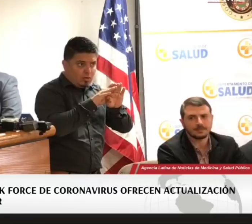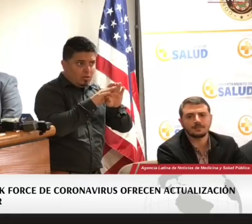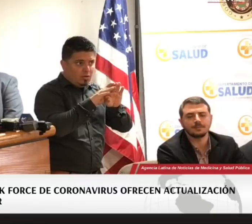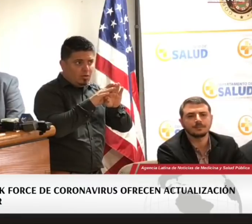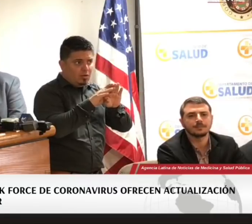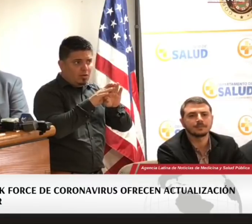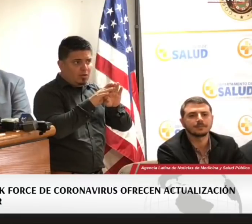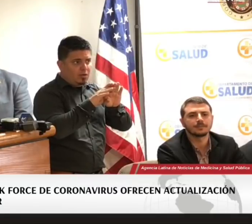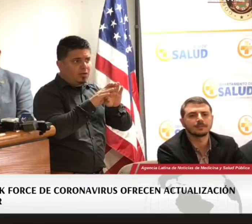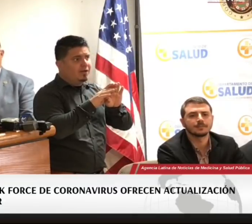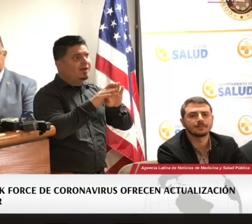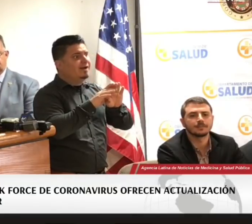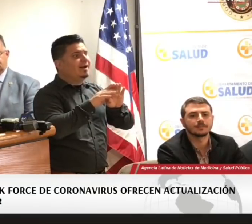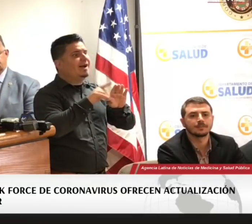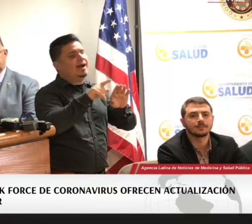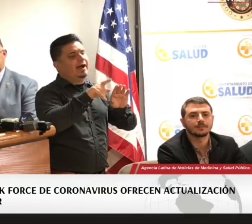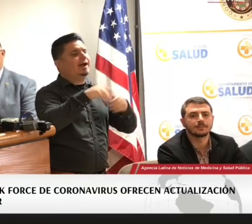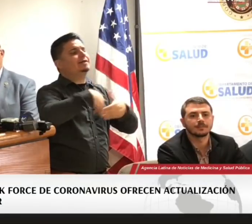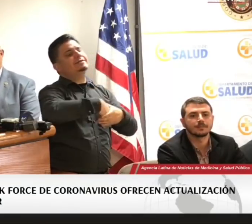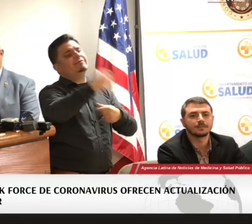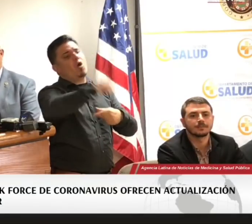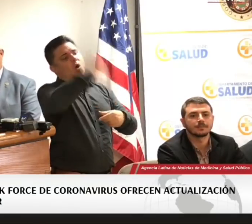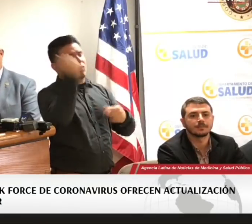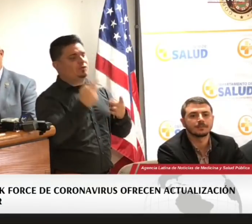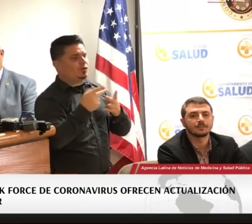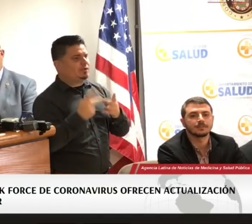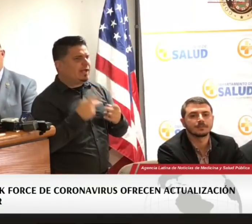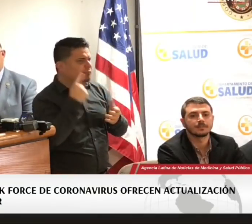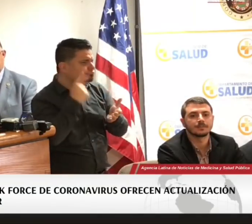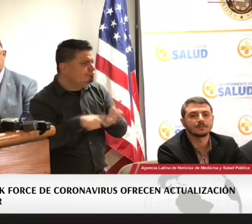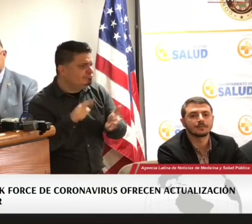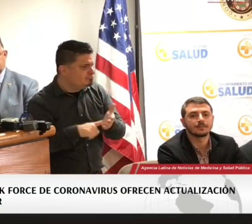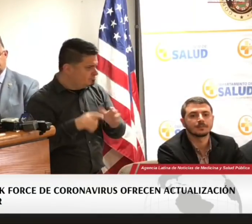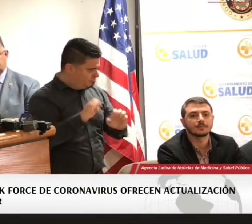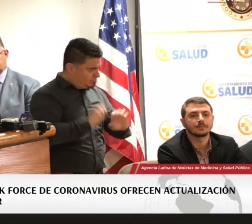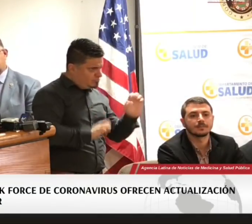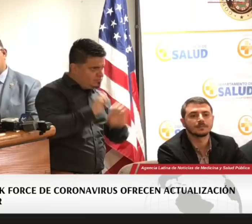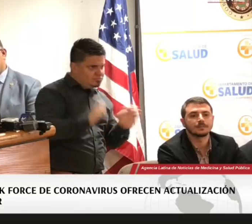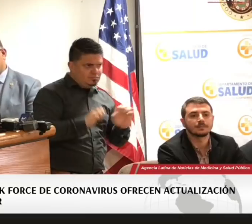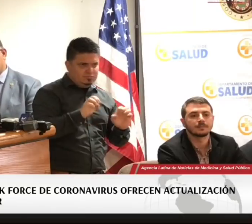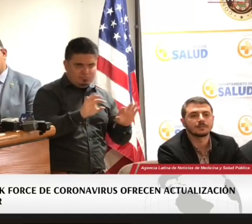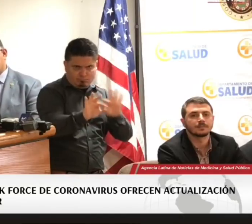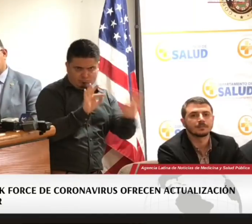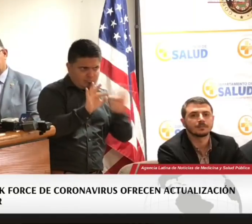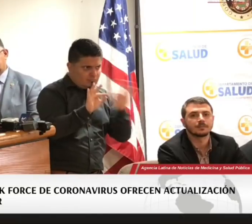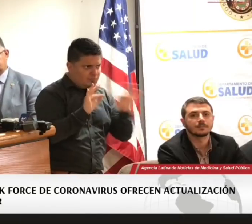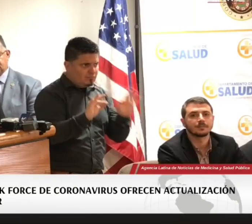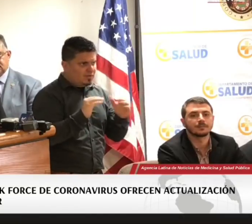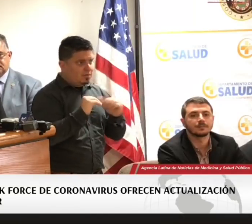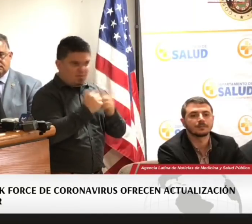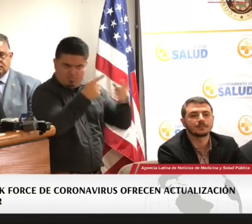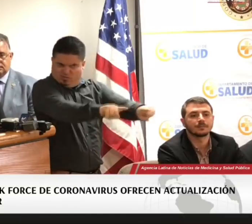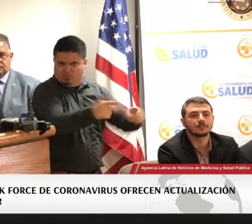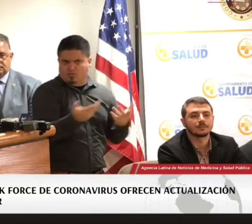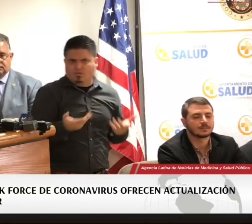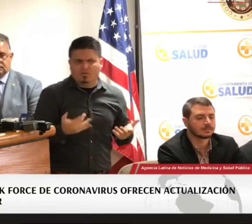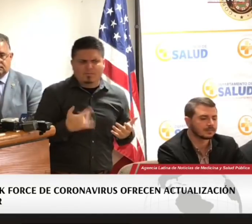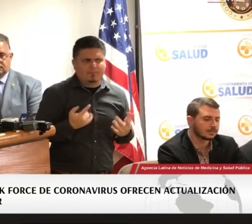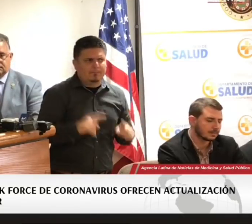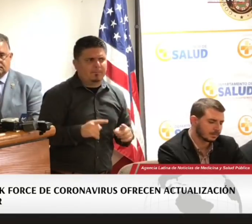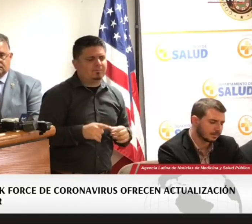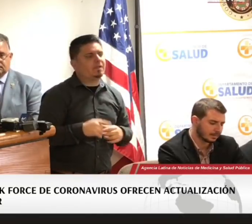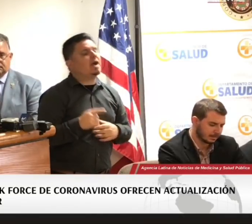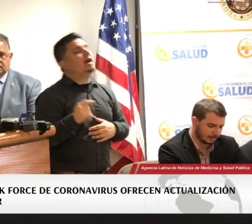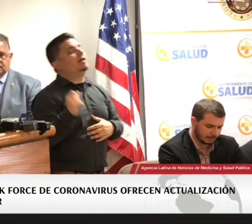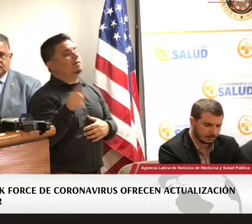se evaluó la muestra, si chequearon, o sea, ¿qué pasó allí? Sí, recuérdense que se comentó que